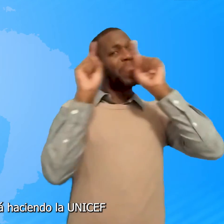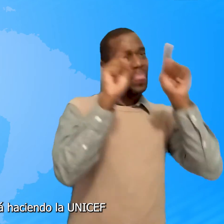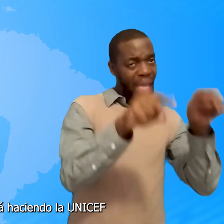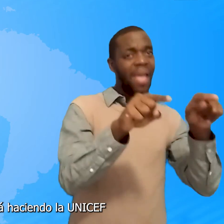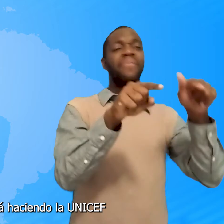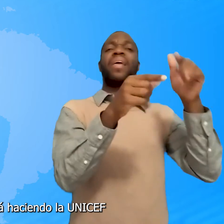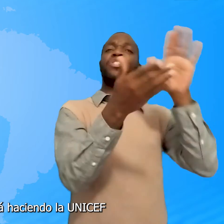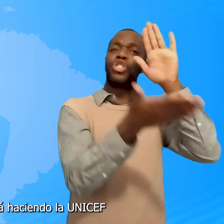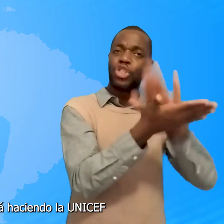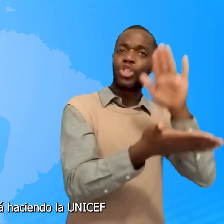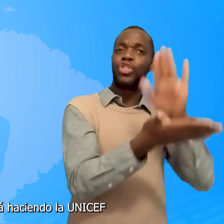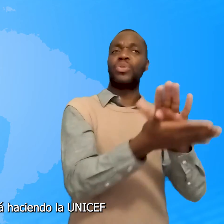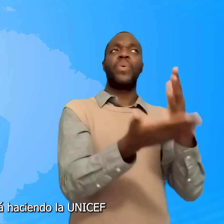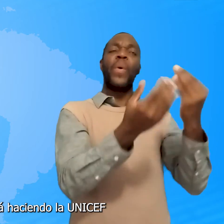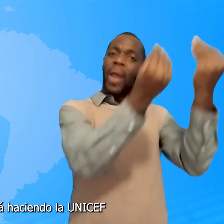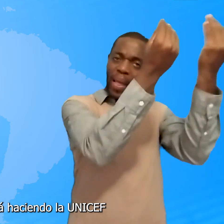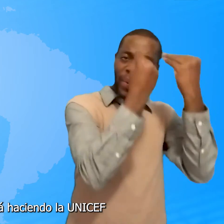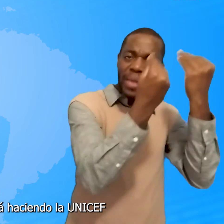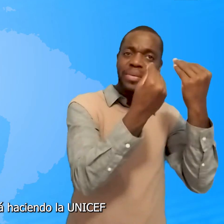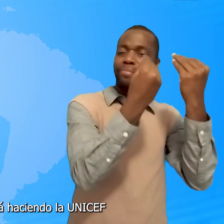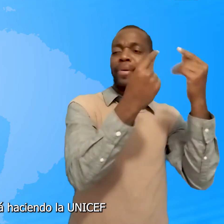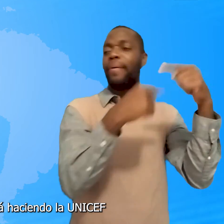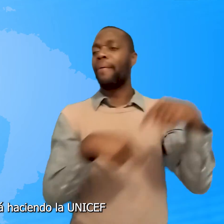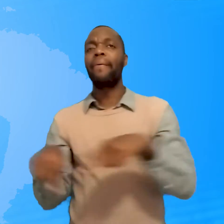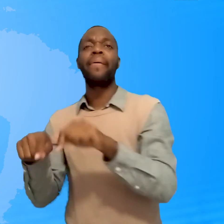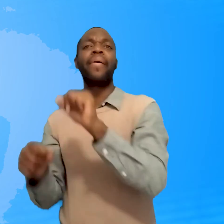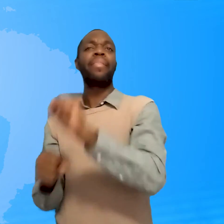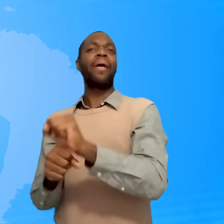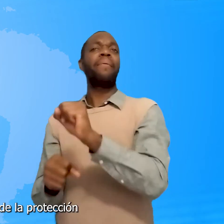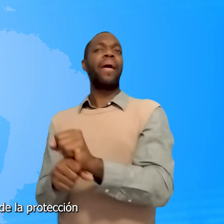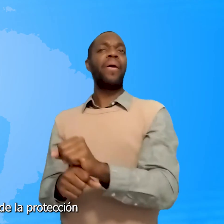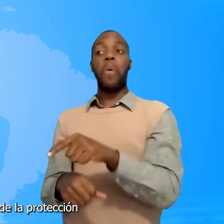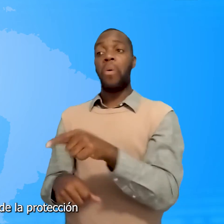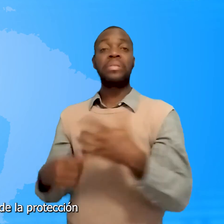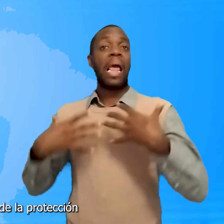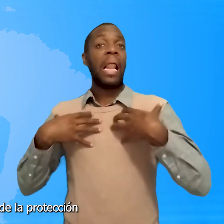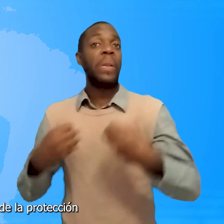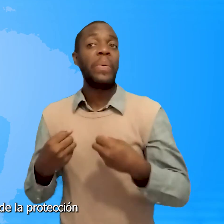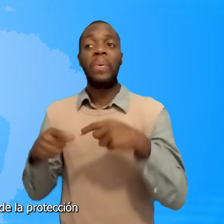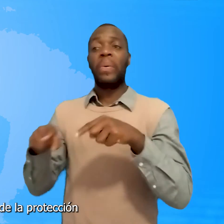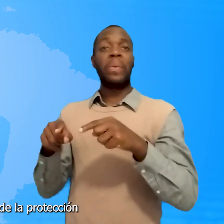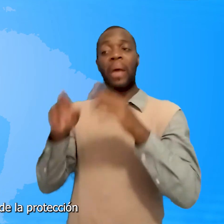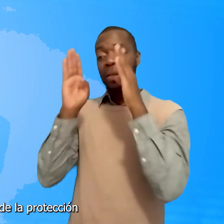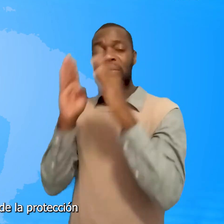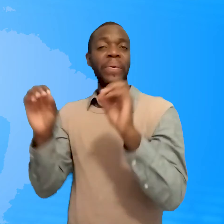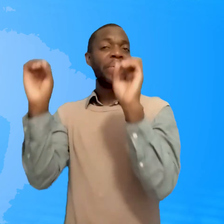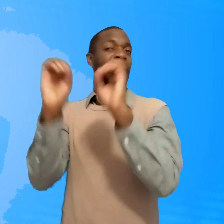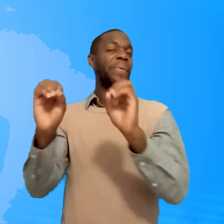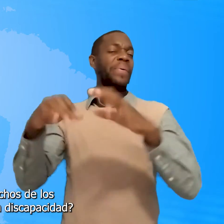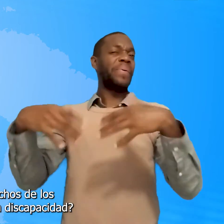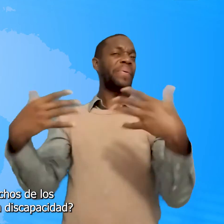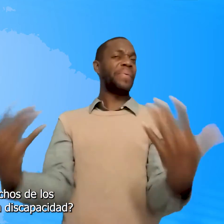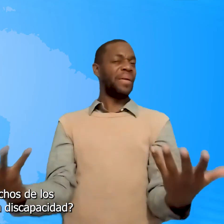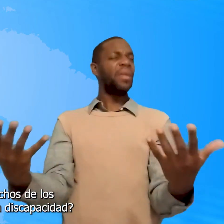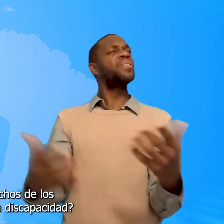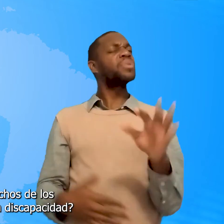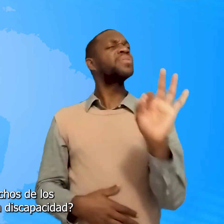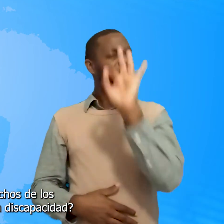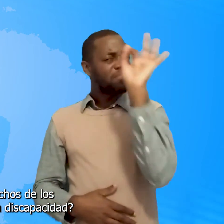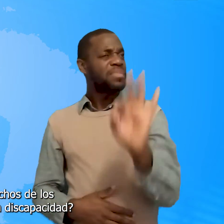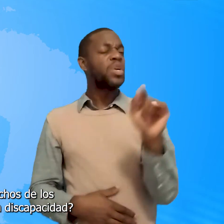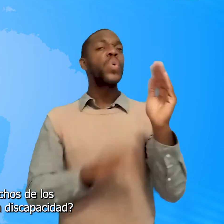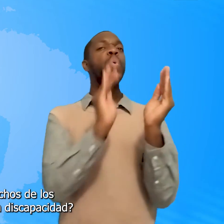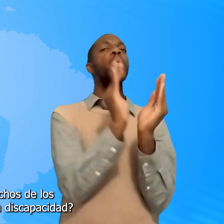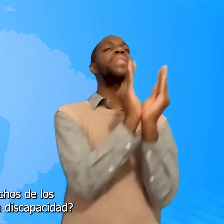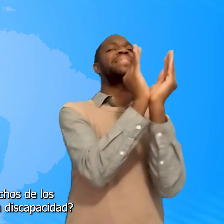caso. ¿Qué está haciendo la UNICEF para la defensa de la protección de los derechos de los